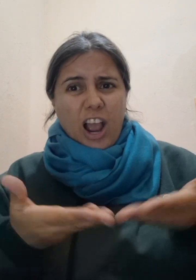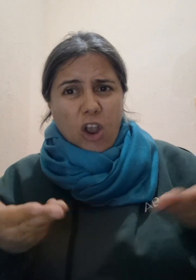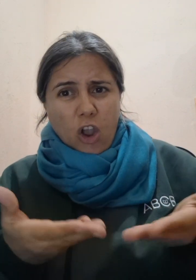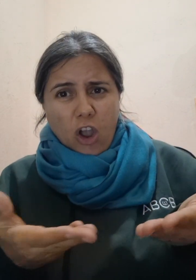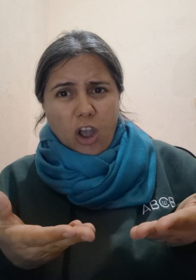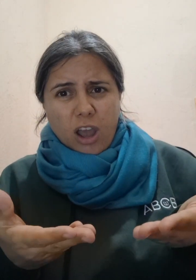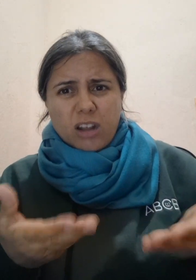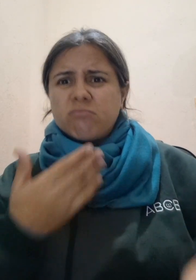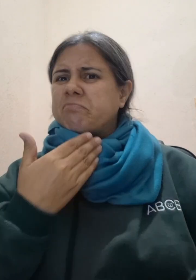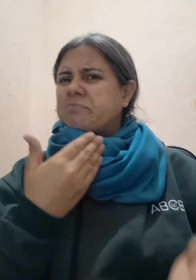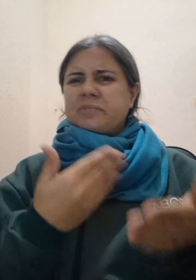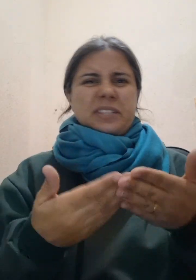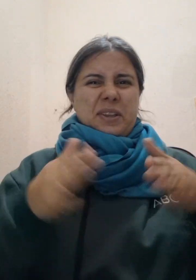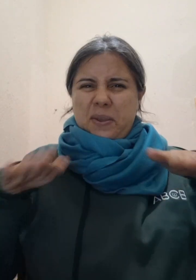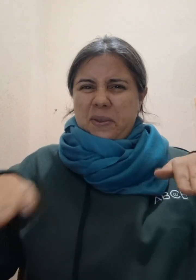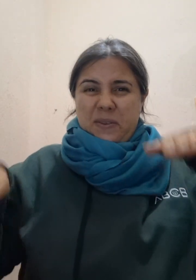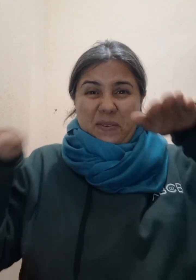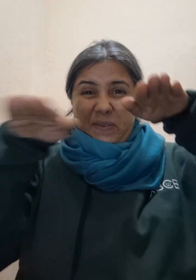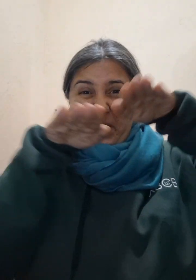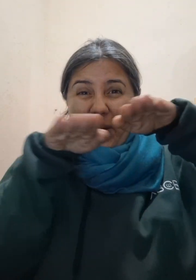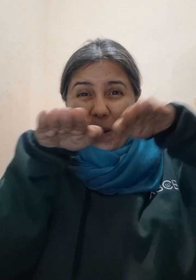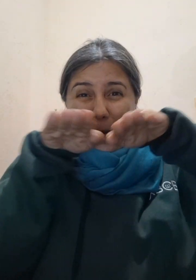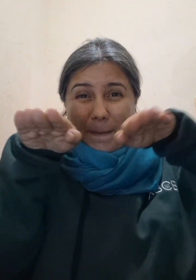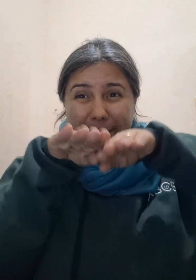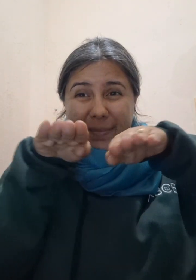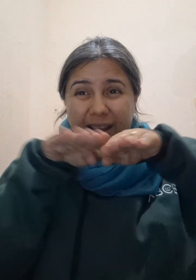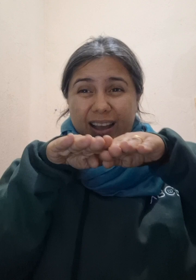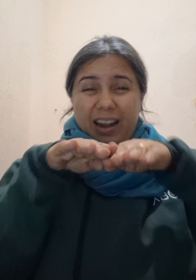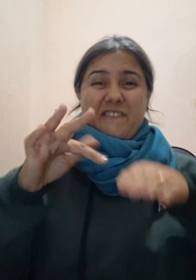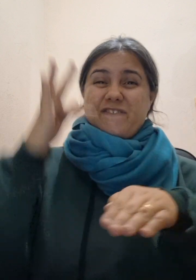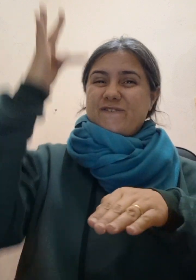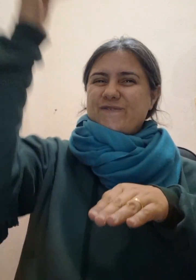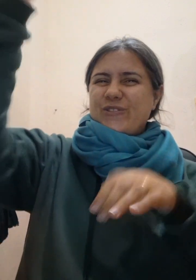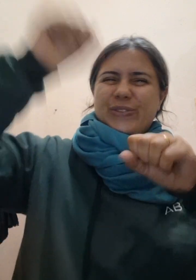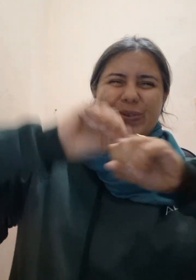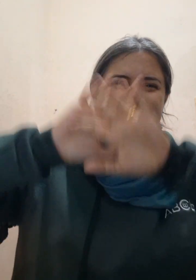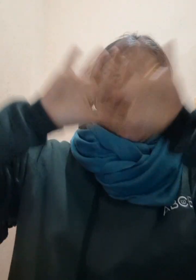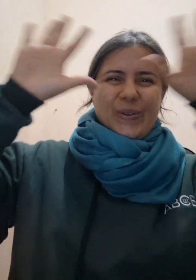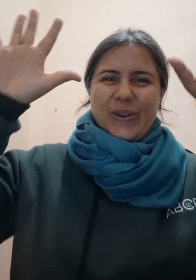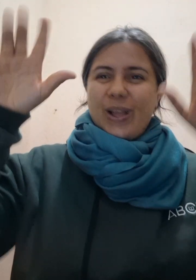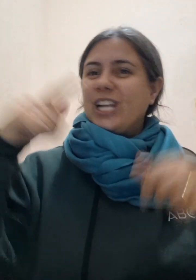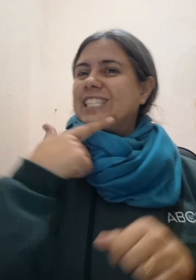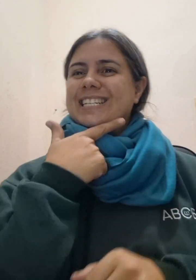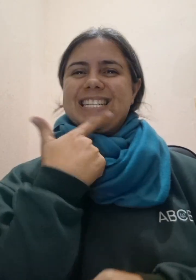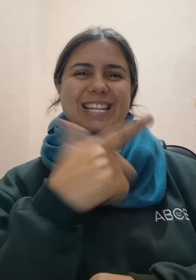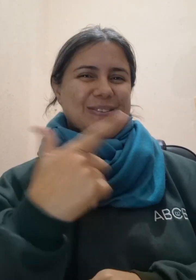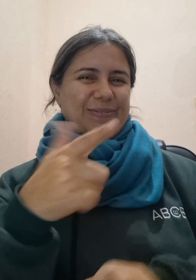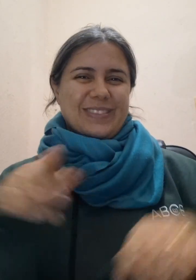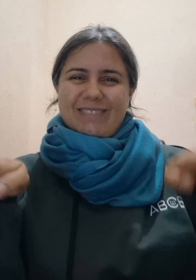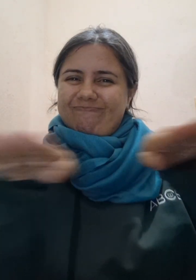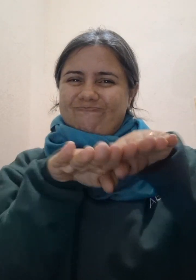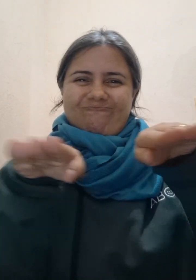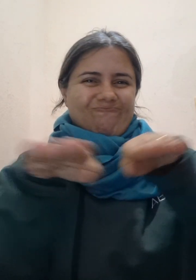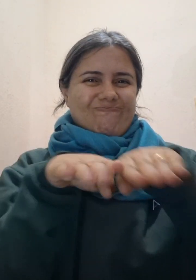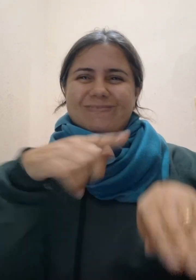capítulo 8, versículo 18. Porque, Paulo falando, né? Porque para mim